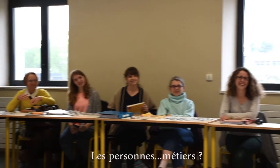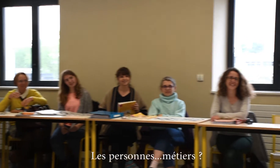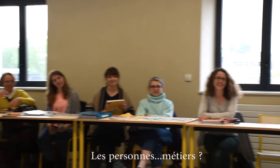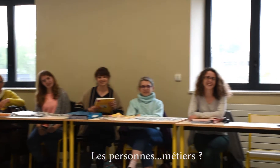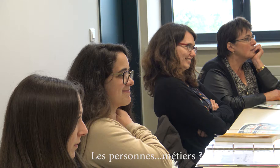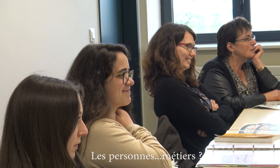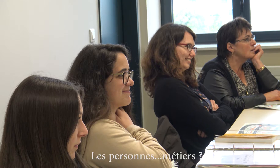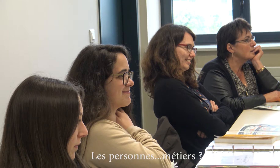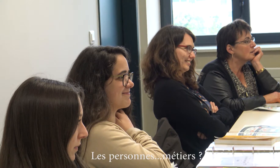Les personnes métiers,